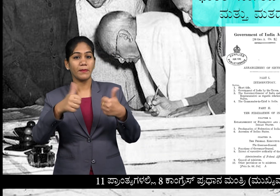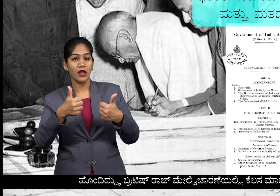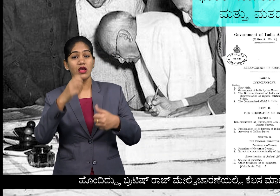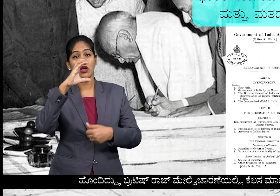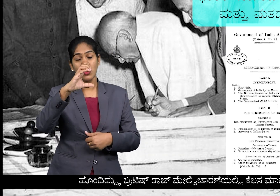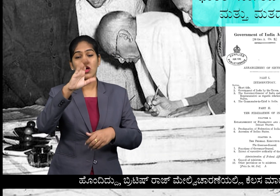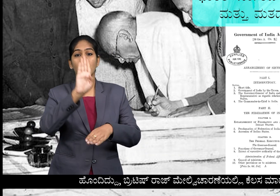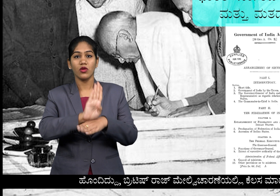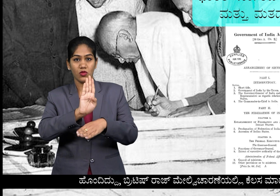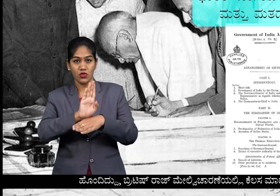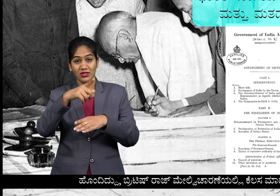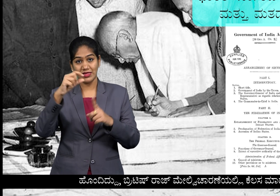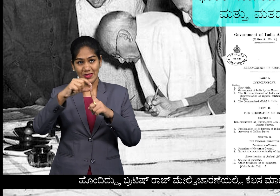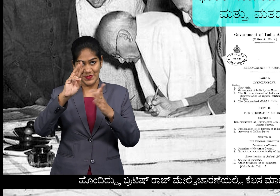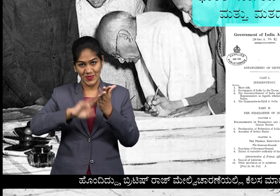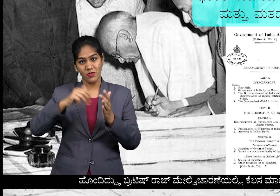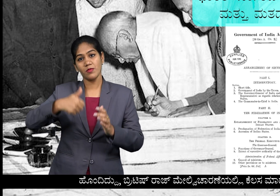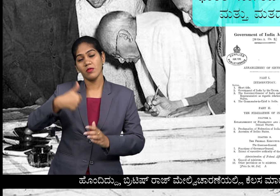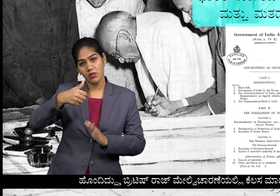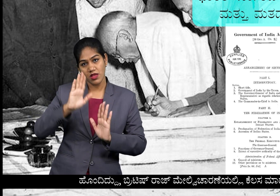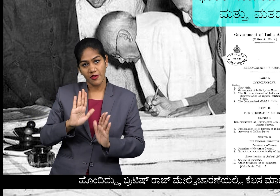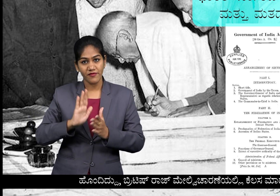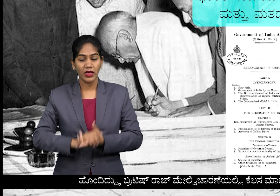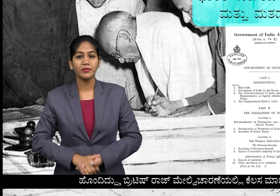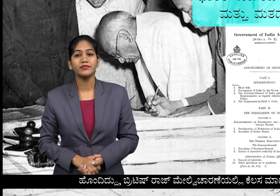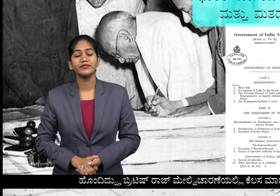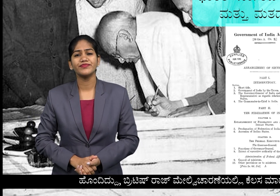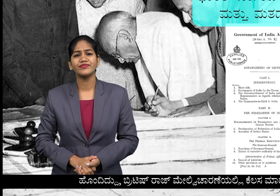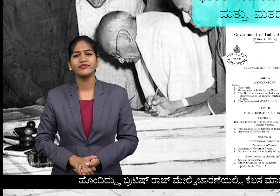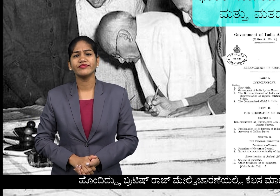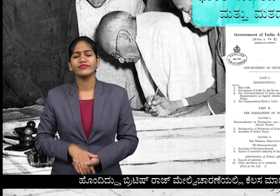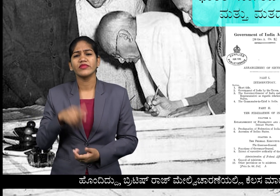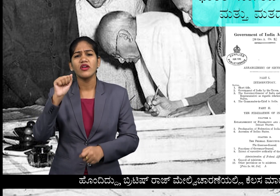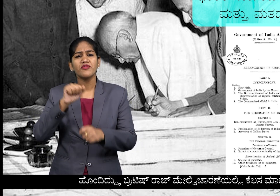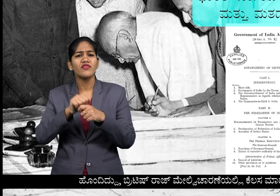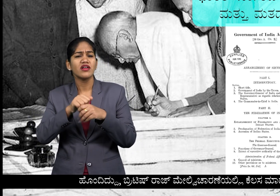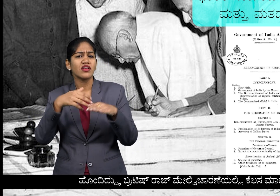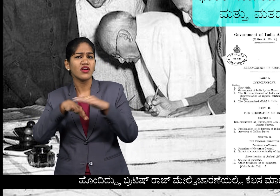ಮುಖ್ಯಮಂತ್ರಿ ಹೊಂದಿದ್ದು ಬ್ರಿಟಿಷ್ ರಾಜ್ ಮೇಲ್ವಿಚಾರಣದಲ್ಲಿ ಕೆಲಸ ಮಾಡುತ್ತಿದ್ದರು.